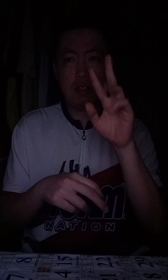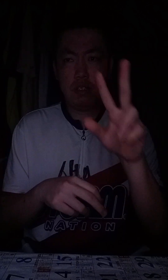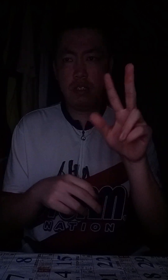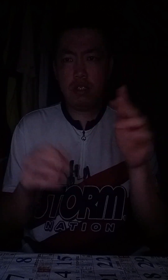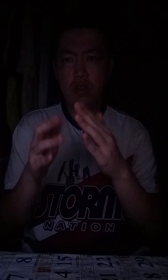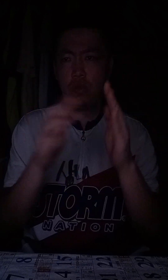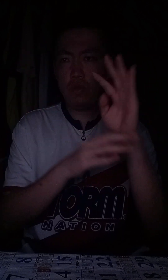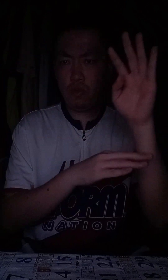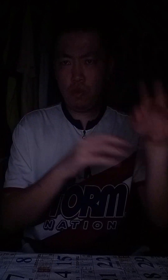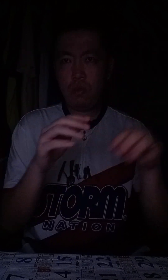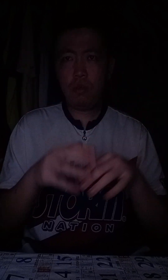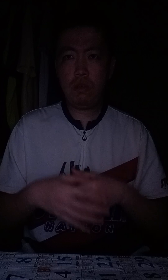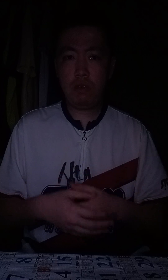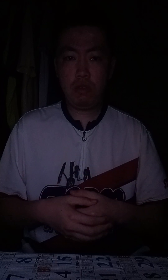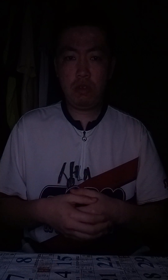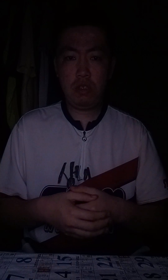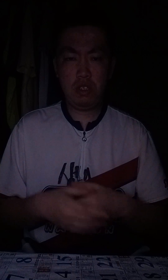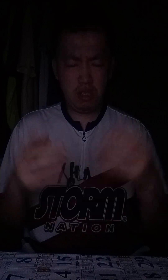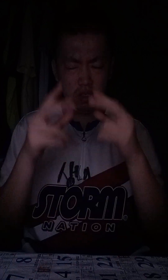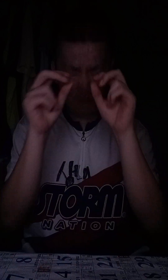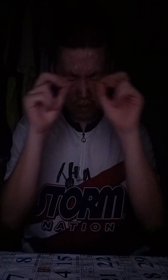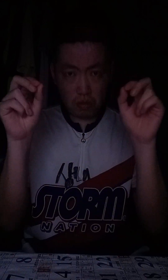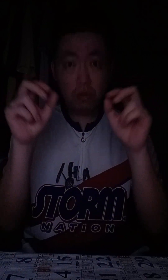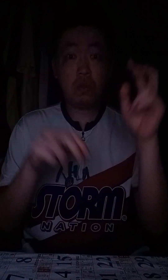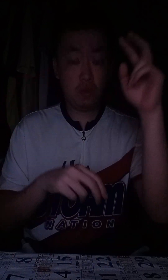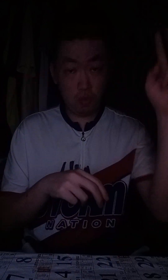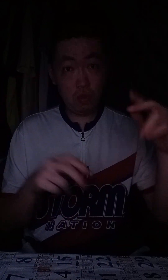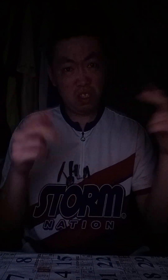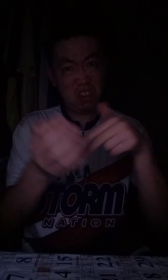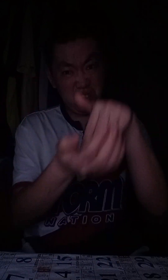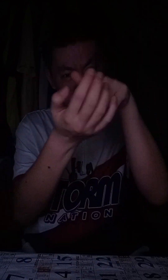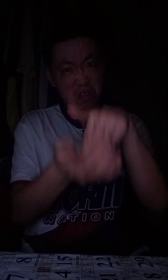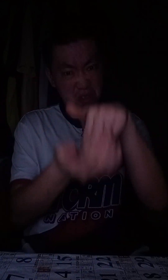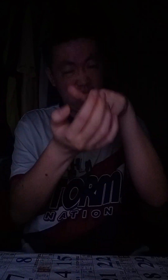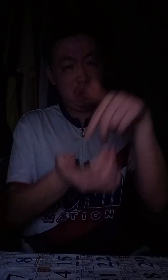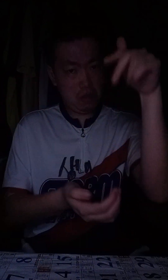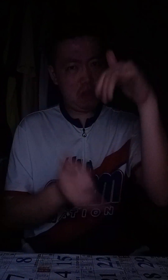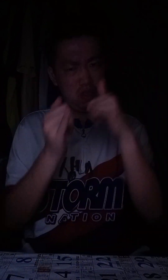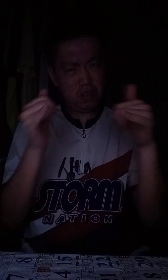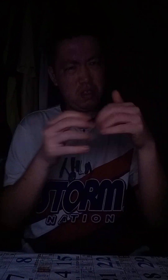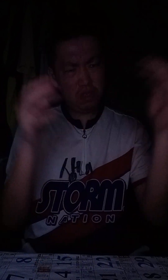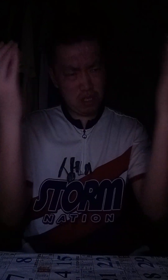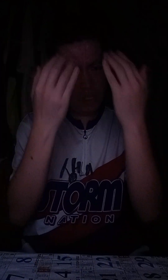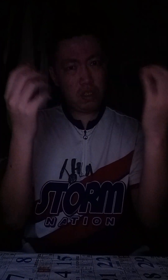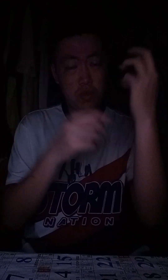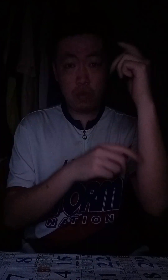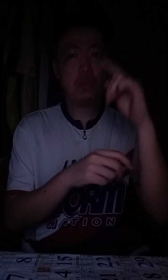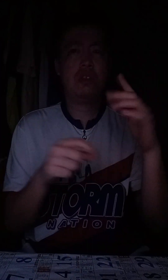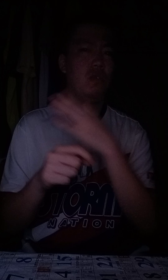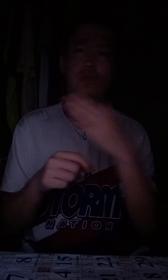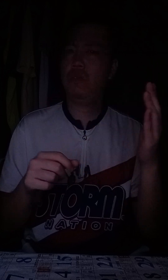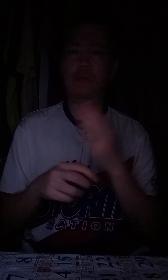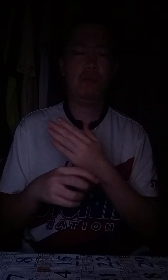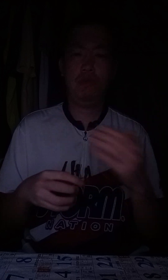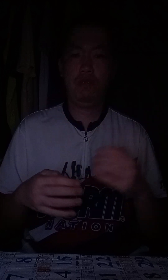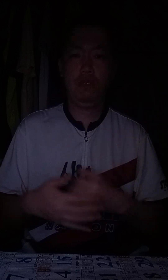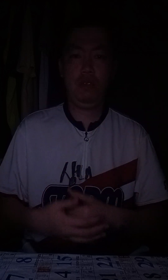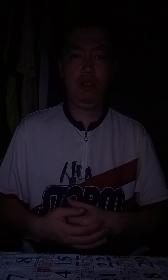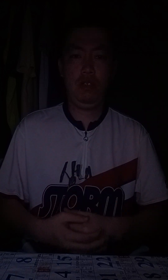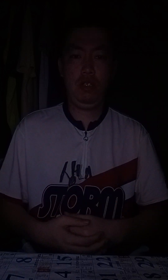만에 복구됐습니다. 이 정전으로 아파트 엘리베이터에 사람이 갇히는 소동이 있었지만 다친 사람은 없었습니다.